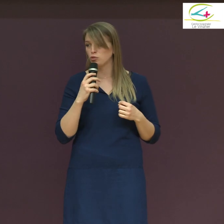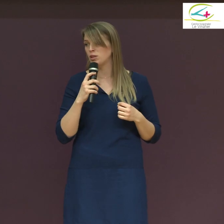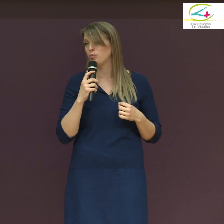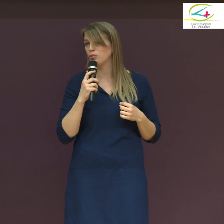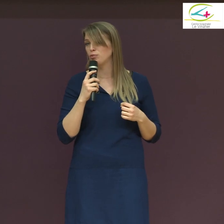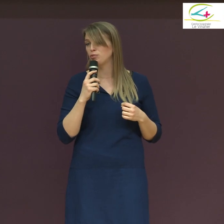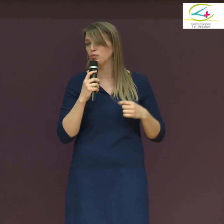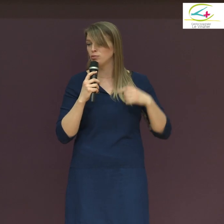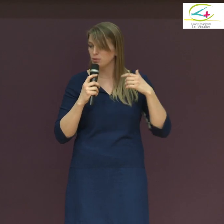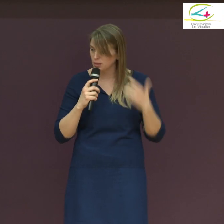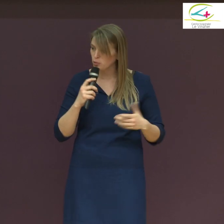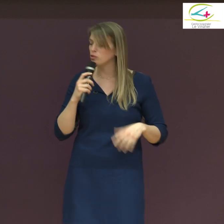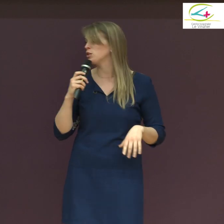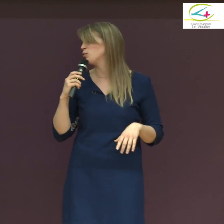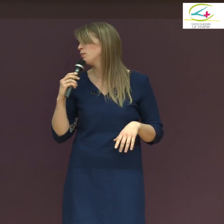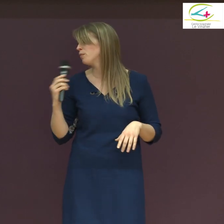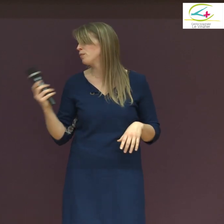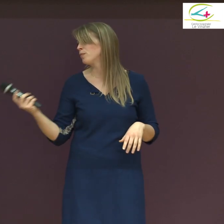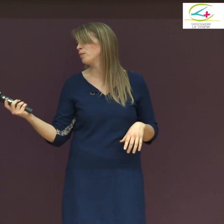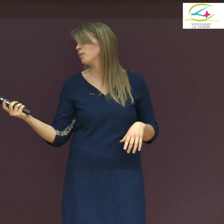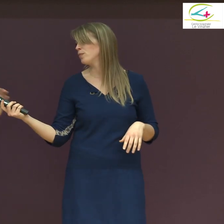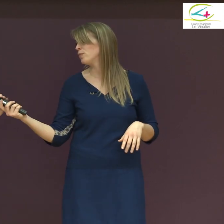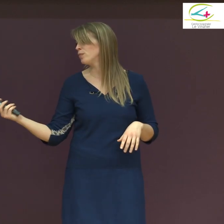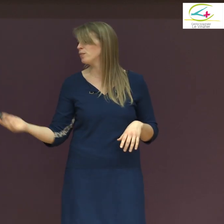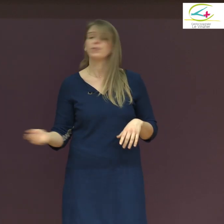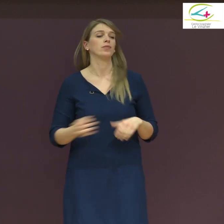avoir un taux de suicide plus important chez eux?